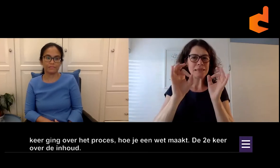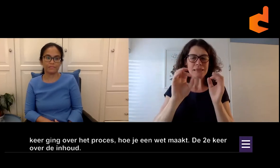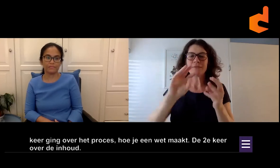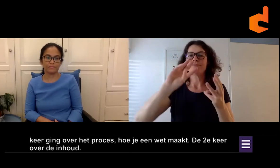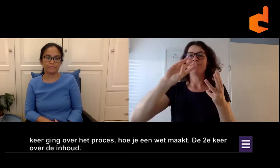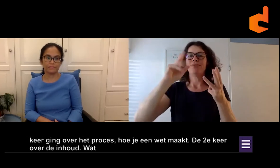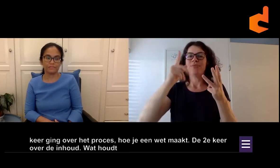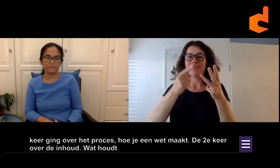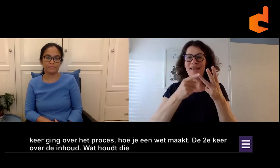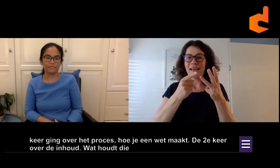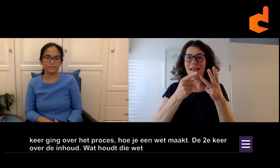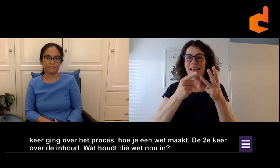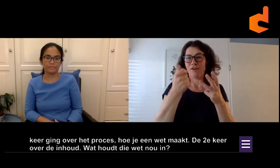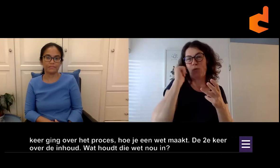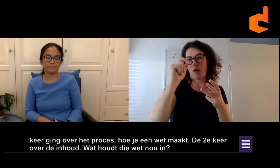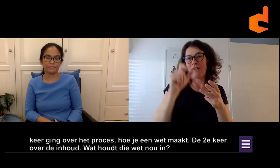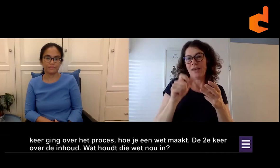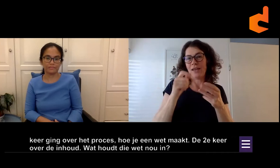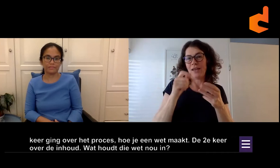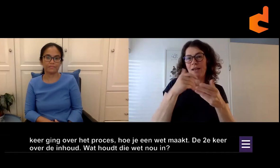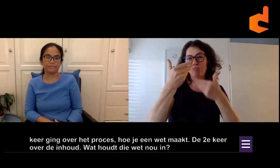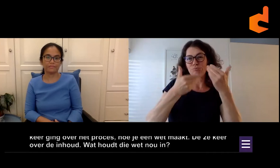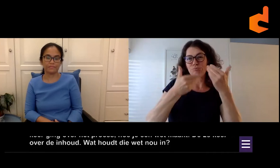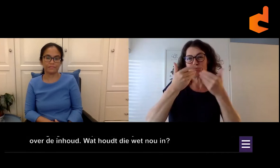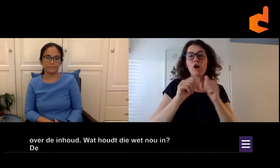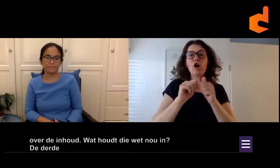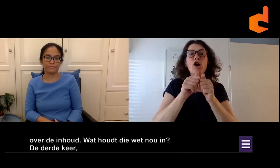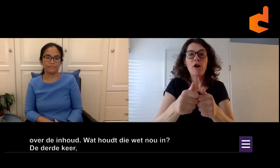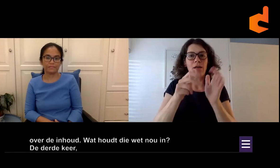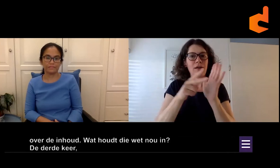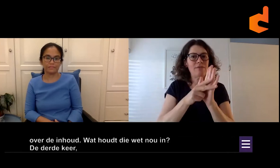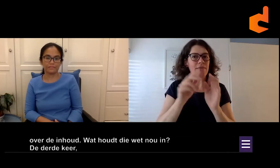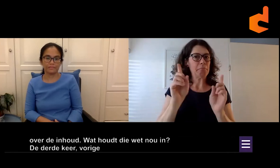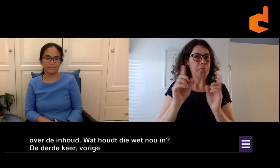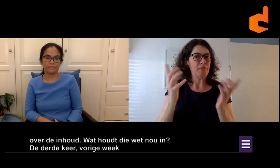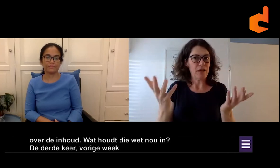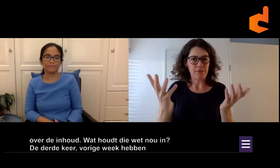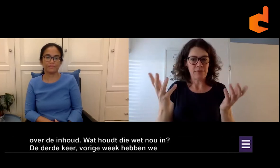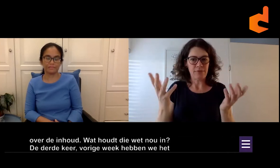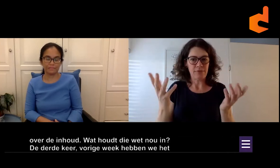die wet nou in? De derde keer, vorige week, hebben we het gehad over de gevolgen van de wet.